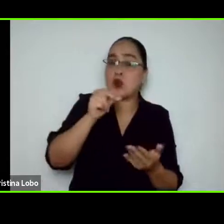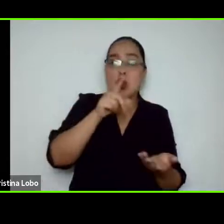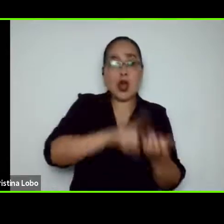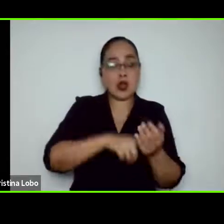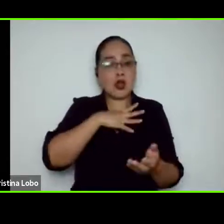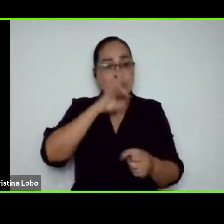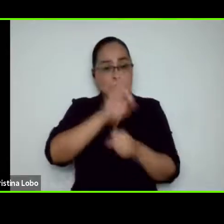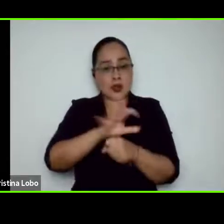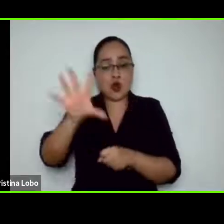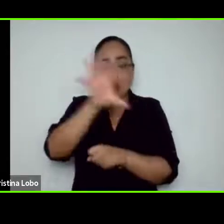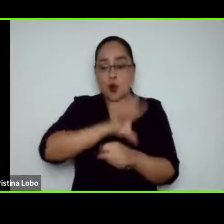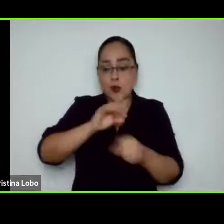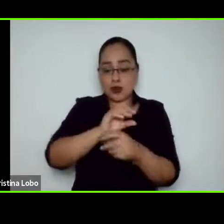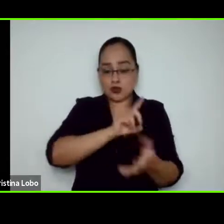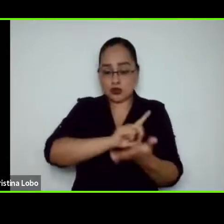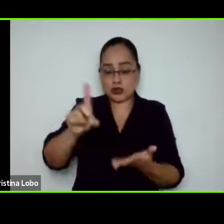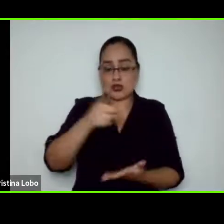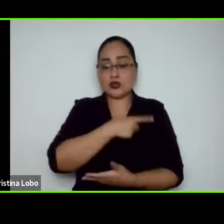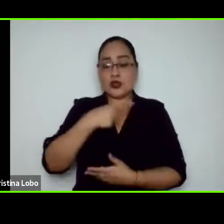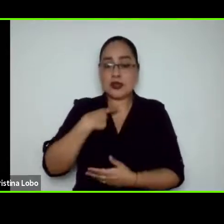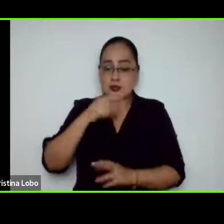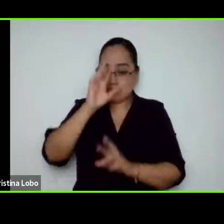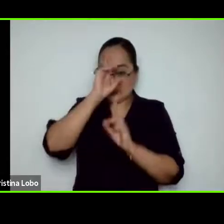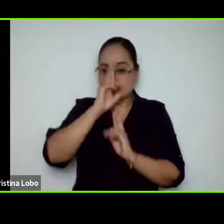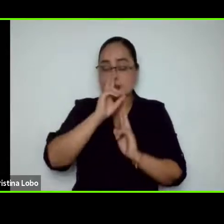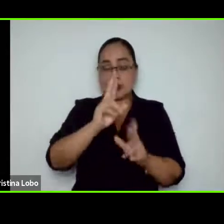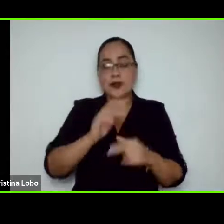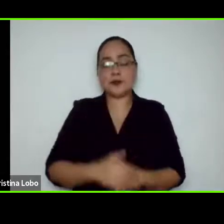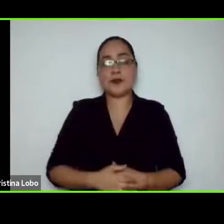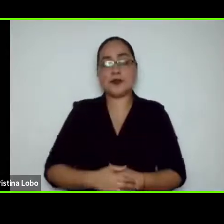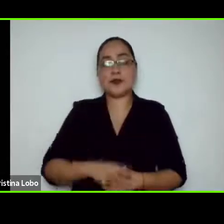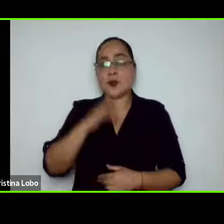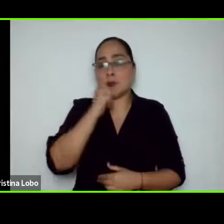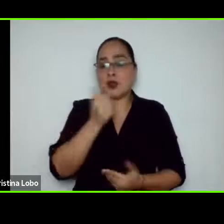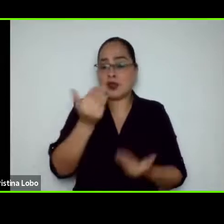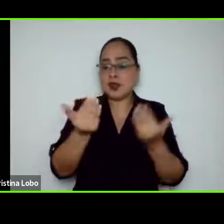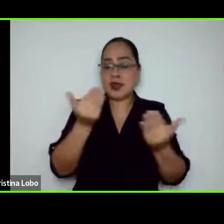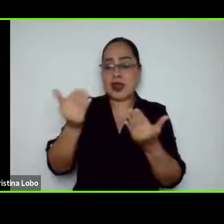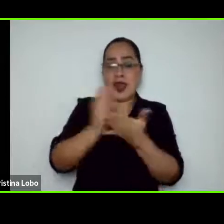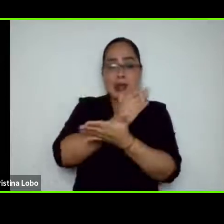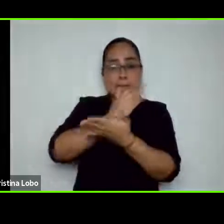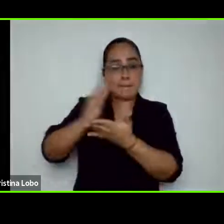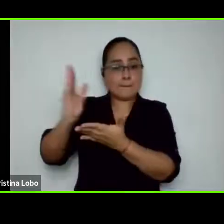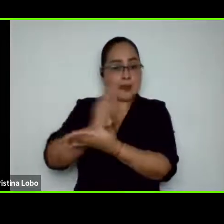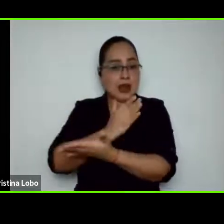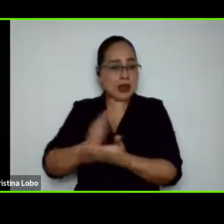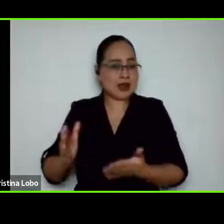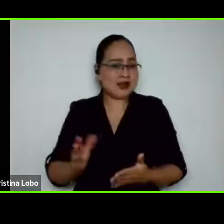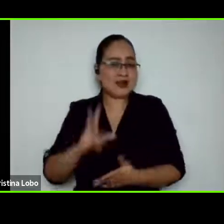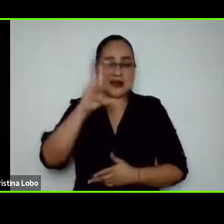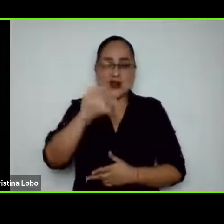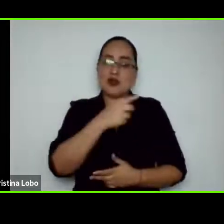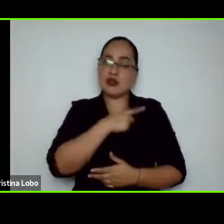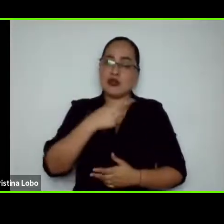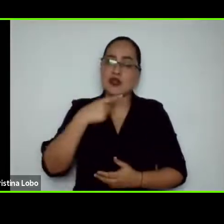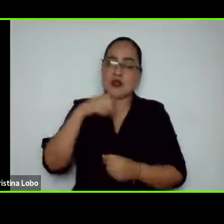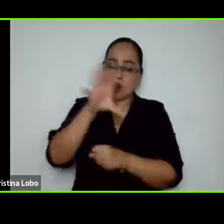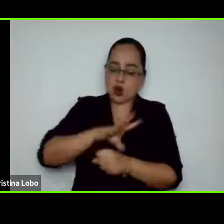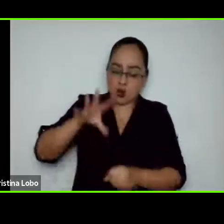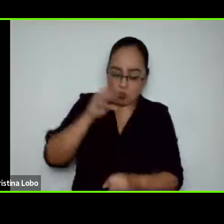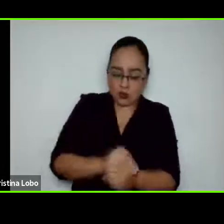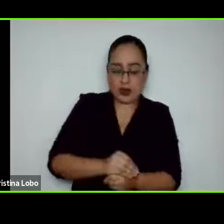como un todo, es decir, no se tiene que entender, no se pueden interpretar los derechos o aplicar los derechos como si fueran